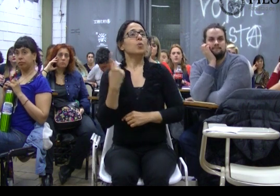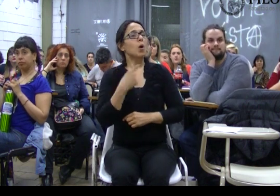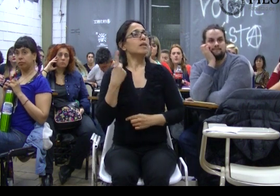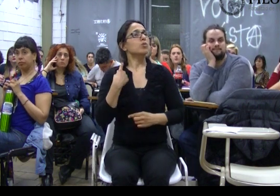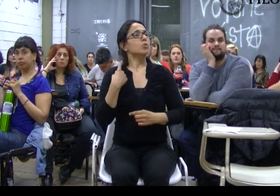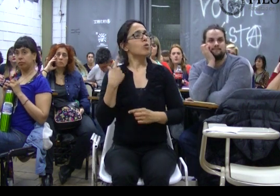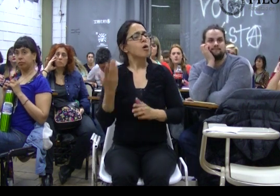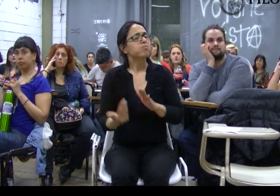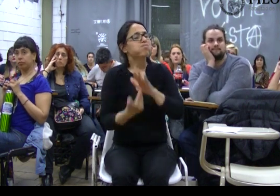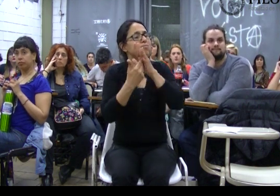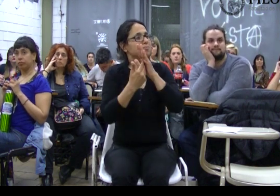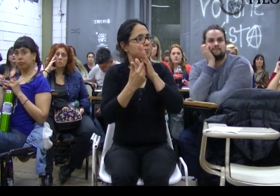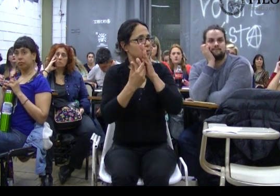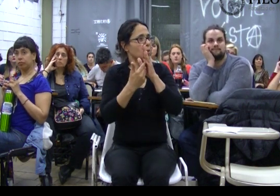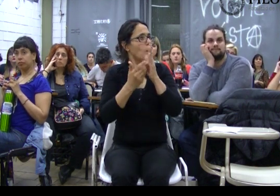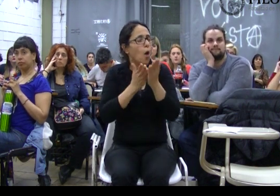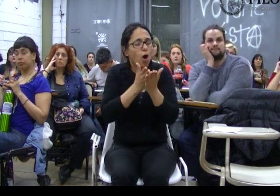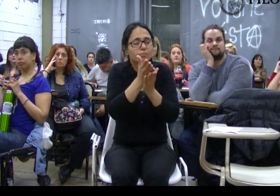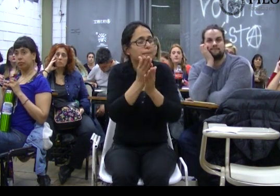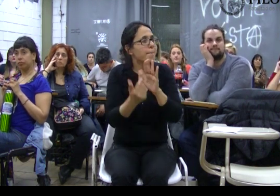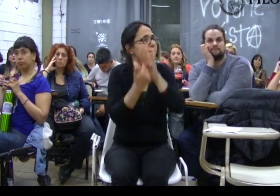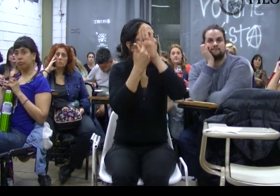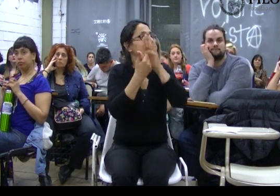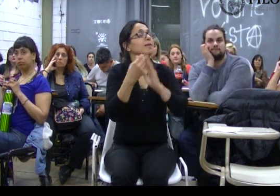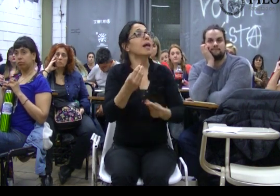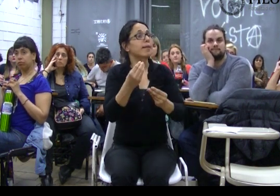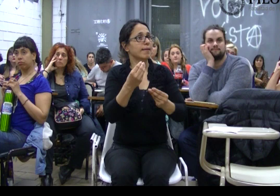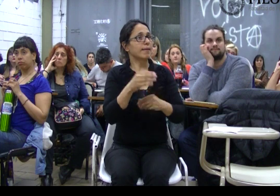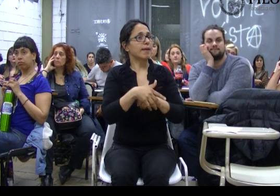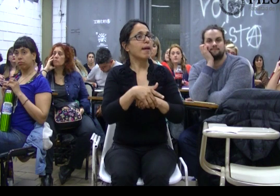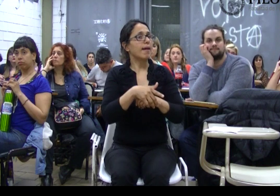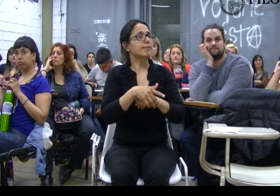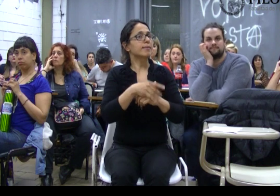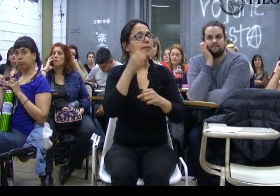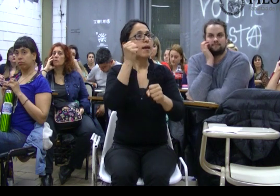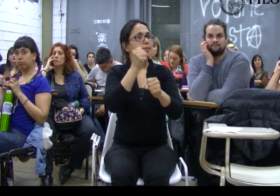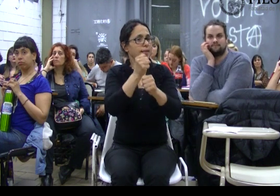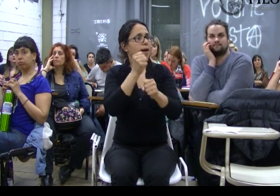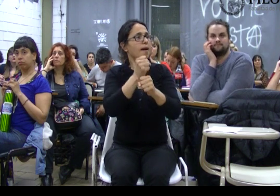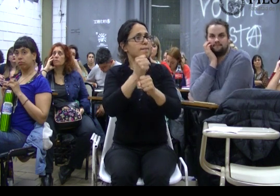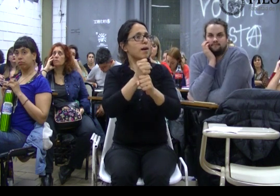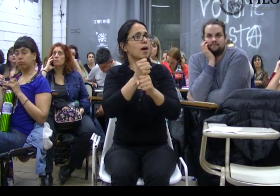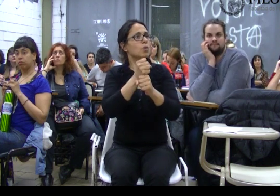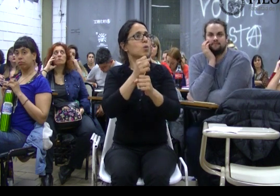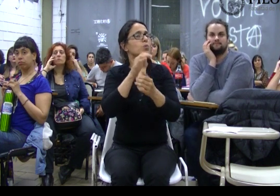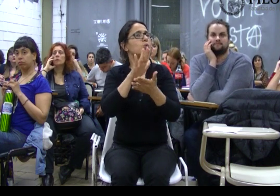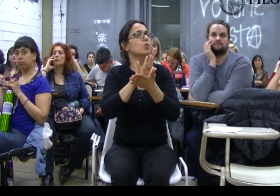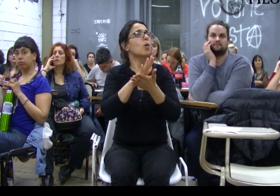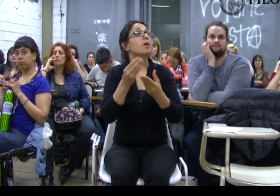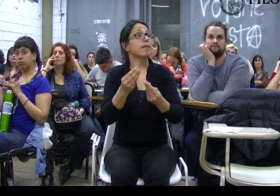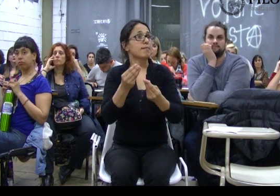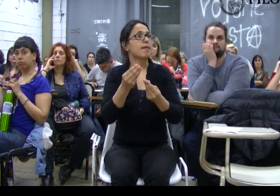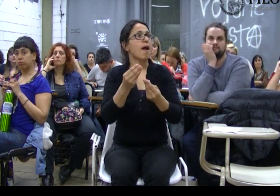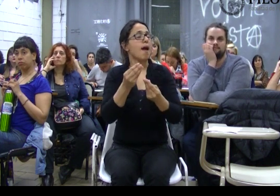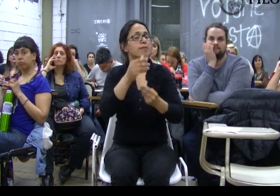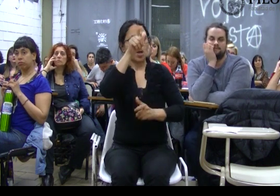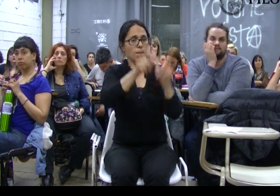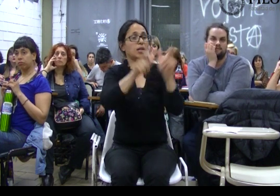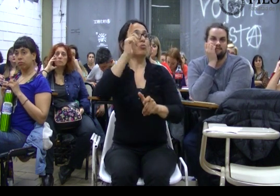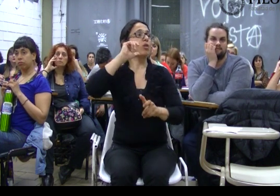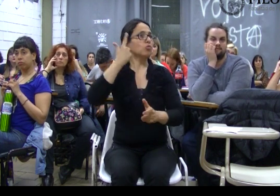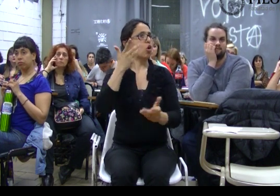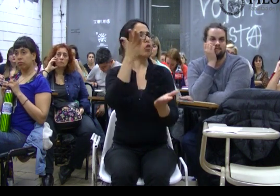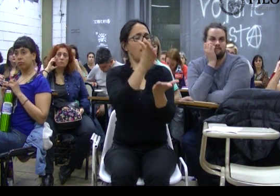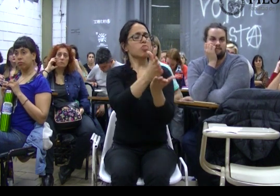Nuestro eje principal es el trabajo a partir del reconocimiento del derecho de las